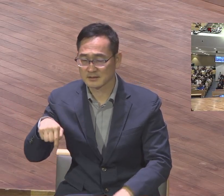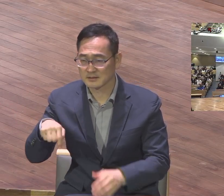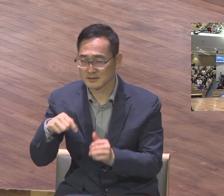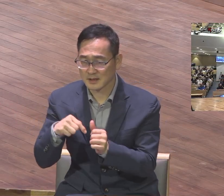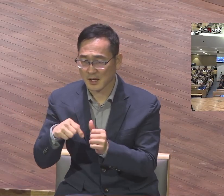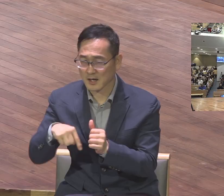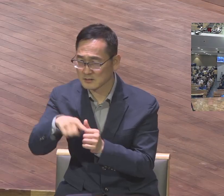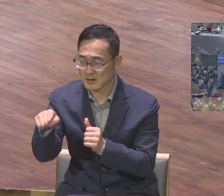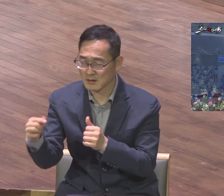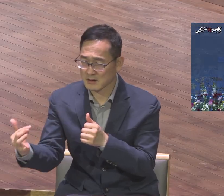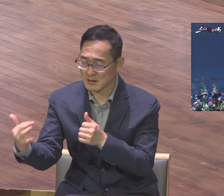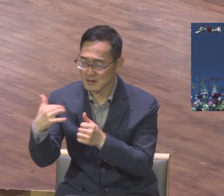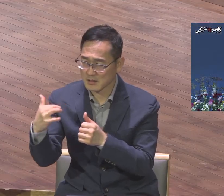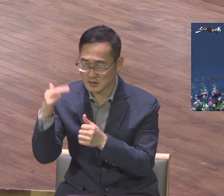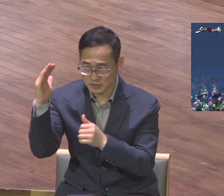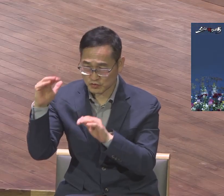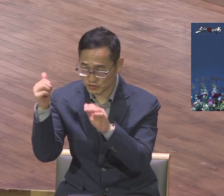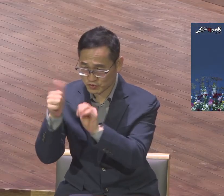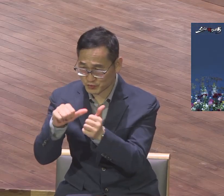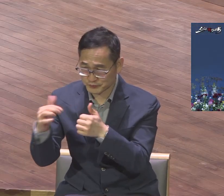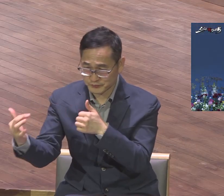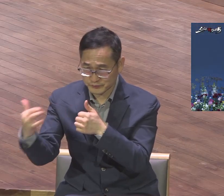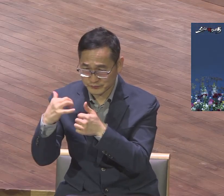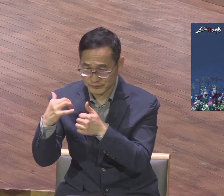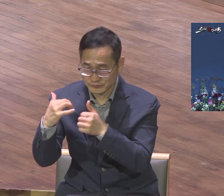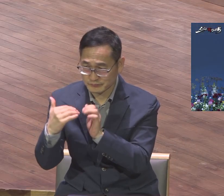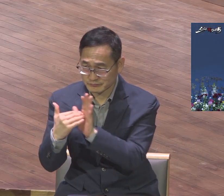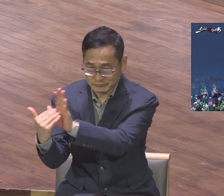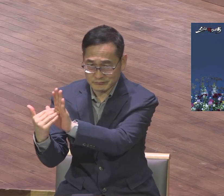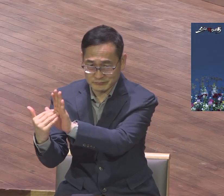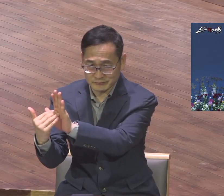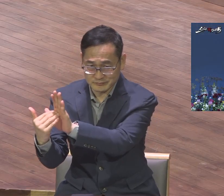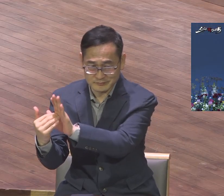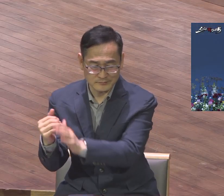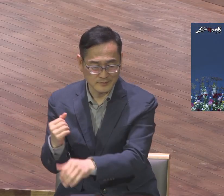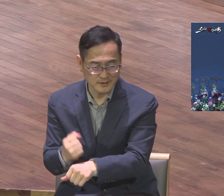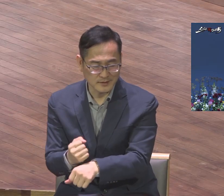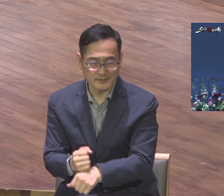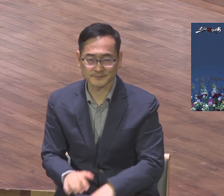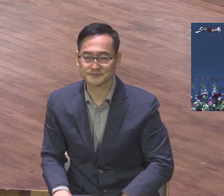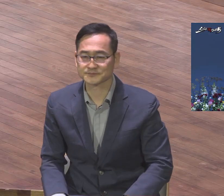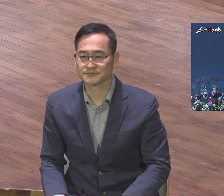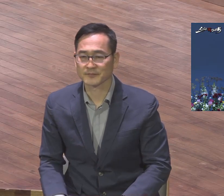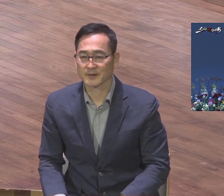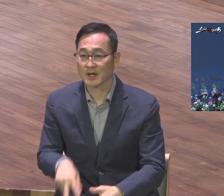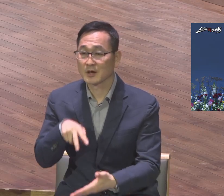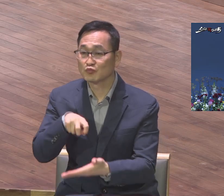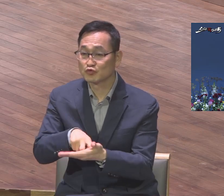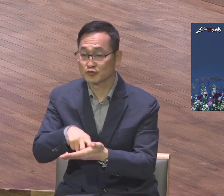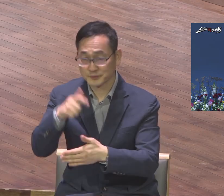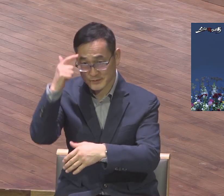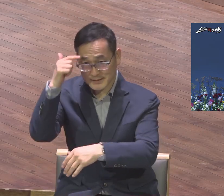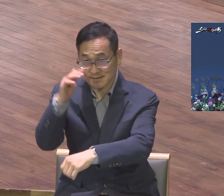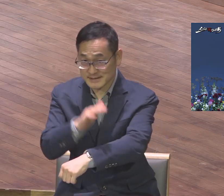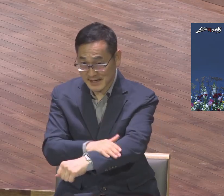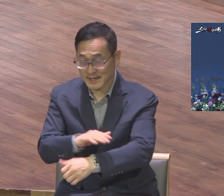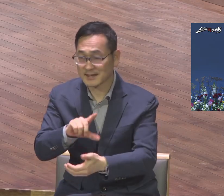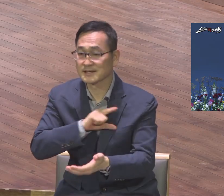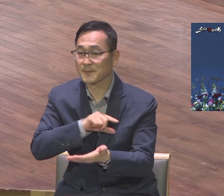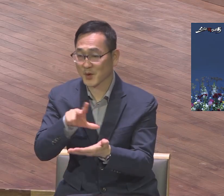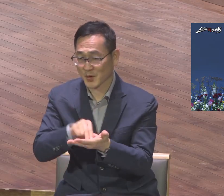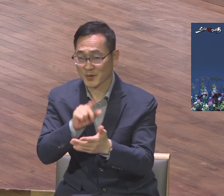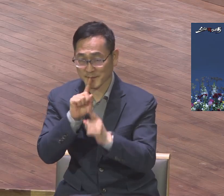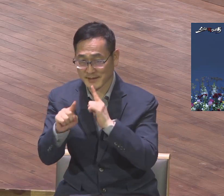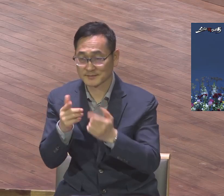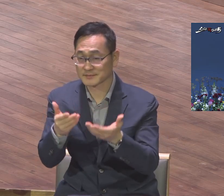물러가니라. 아멘. 무릎 꿇는 지혜라는 제목으로 말씀을 드립니다. 오늘 본문에